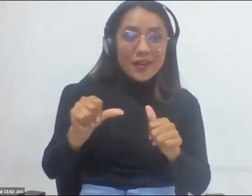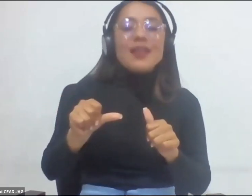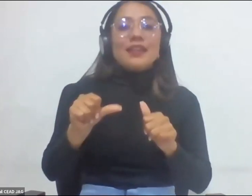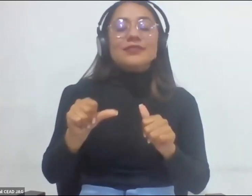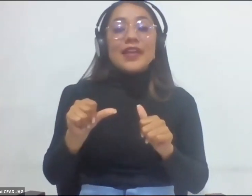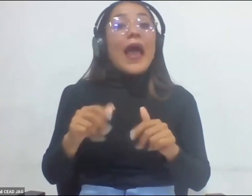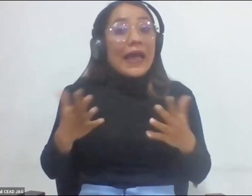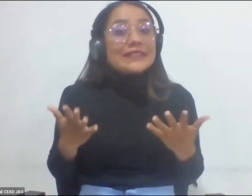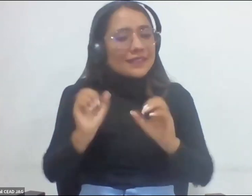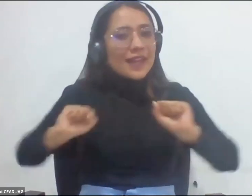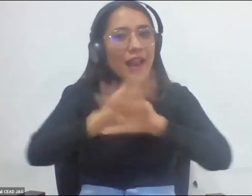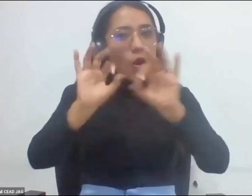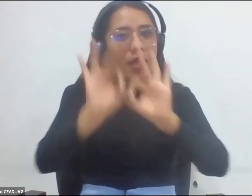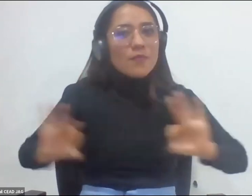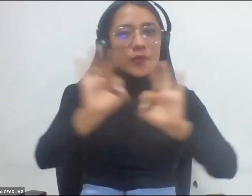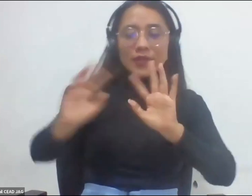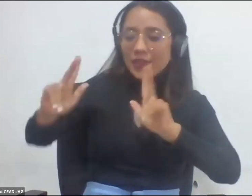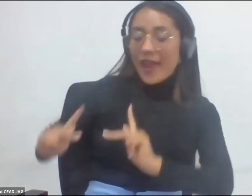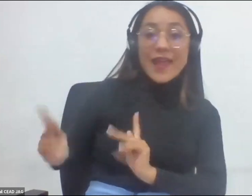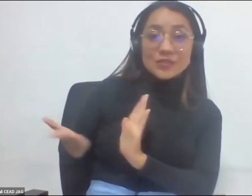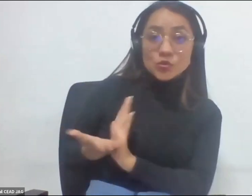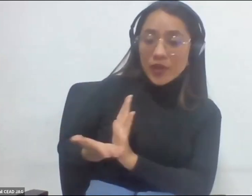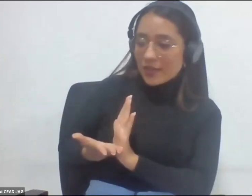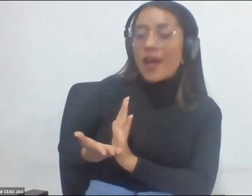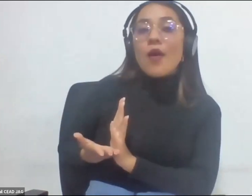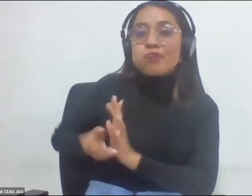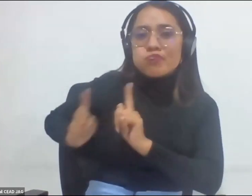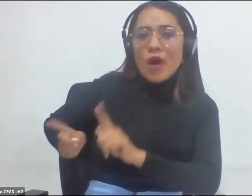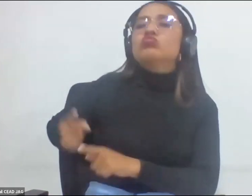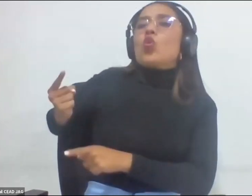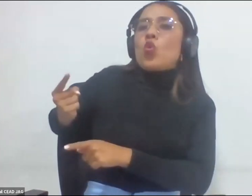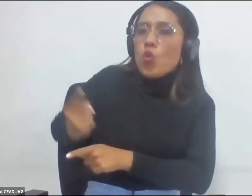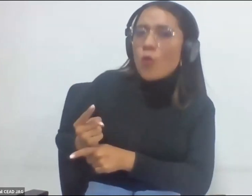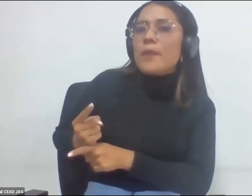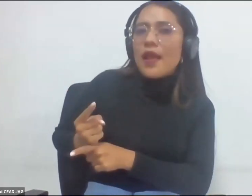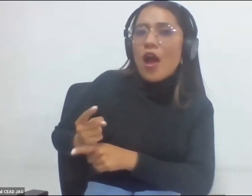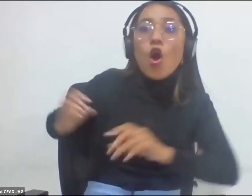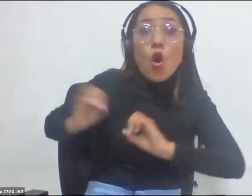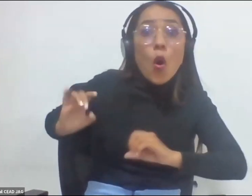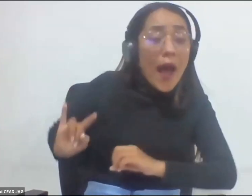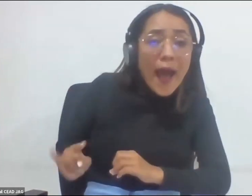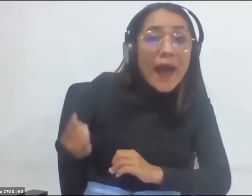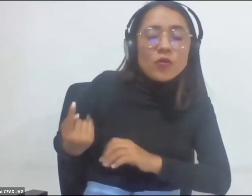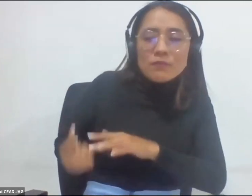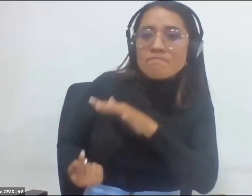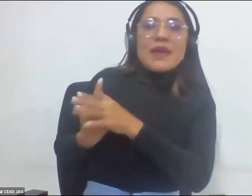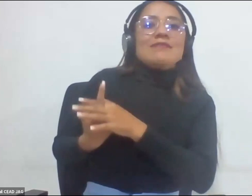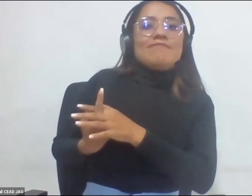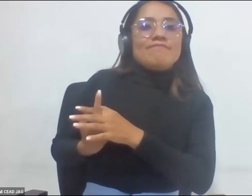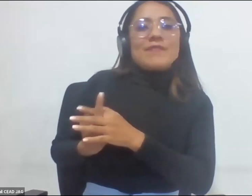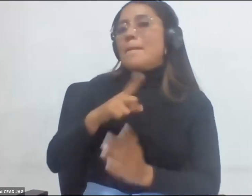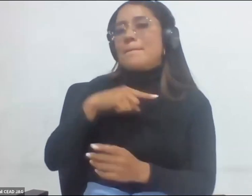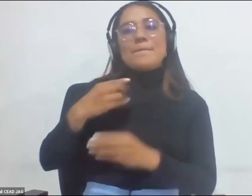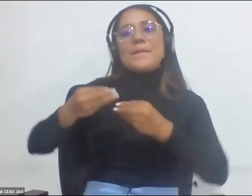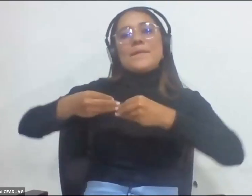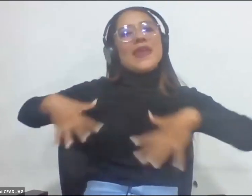definitivamente el estudiante que cumpla o que genere alguna de estas causales perderá el beneficio y